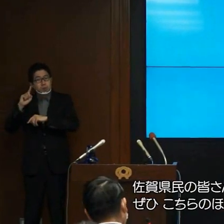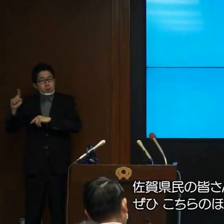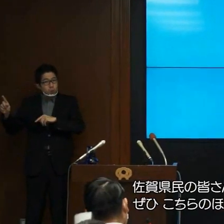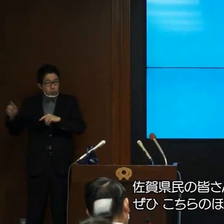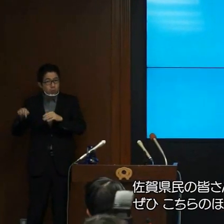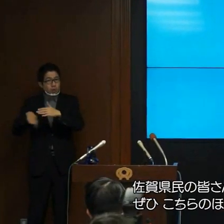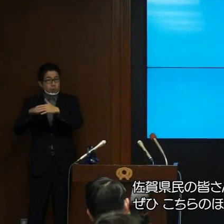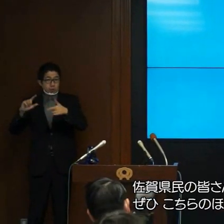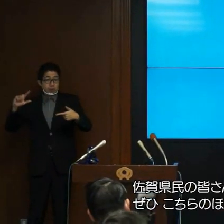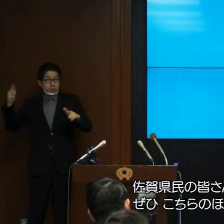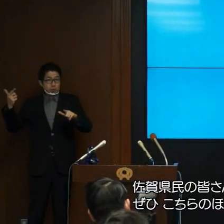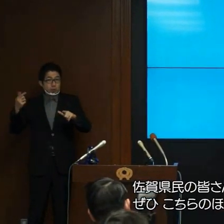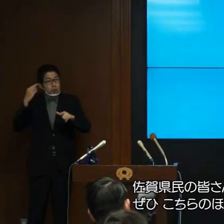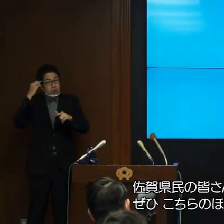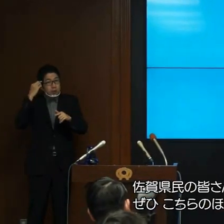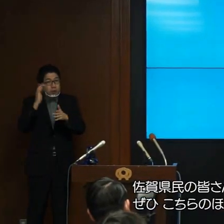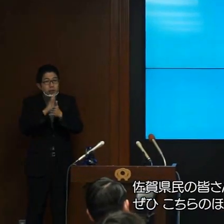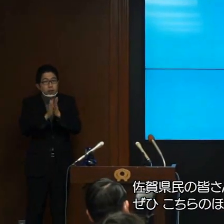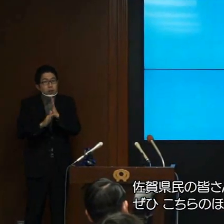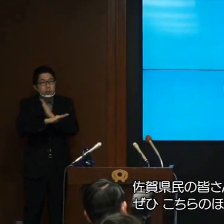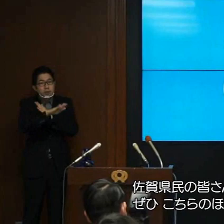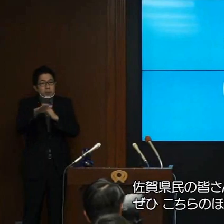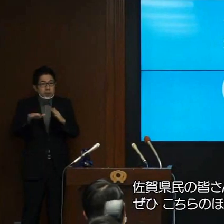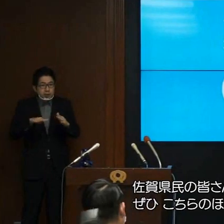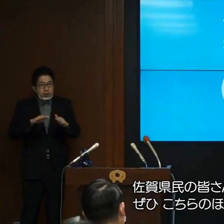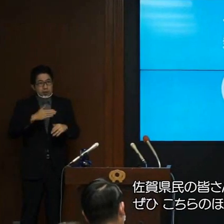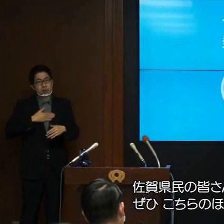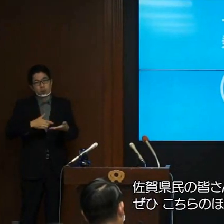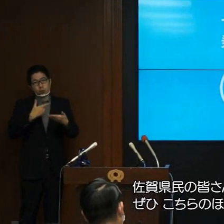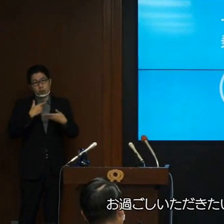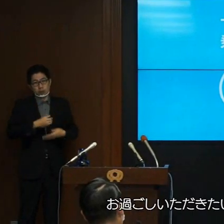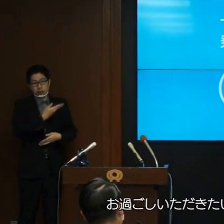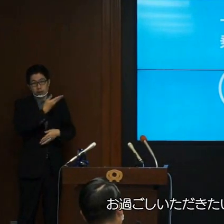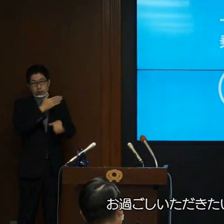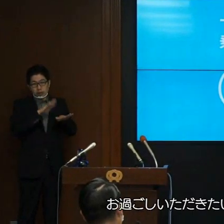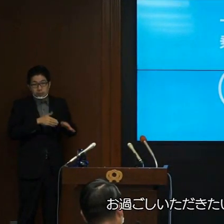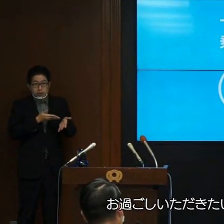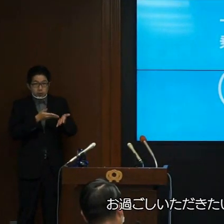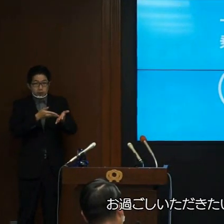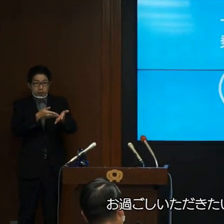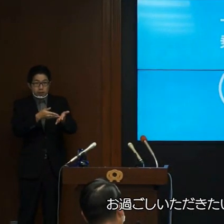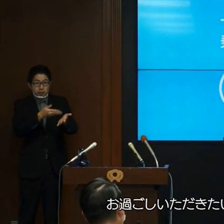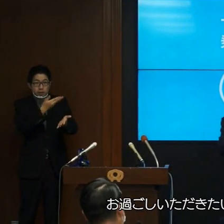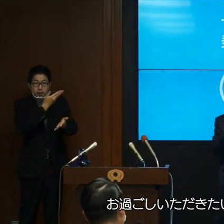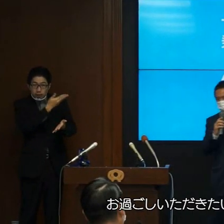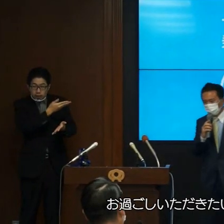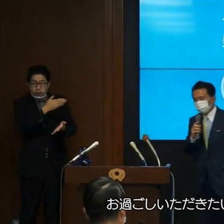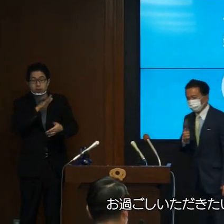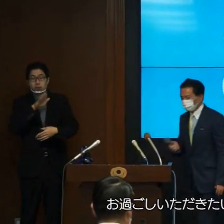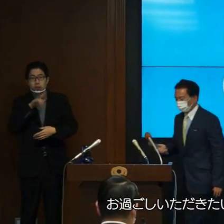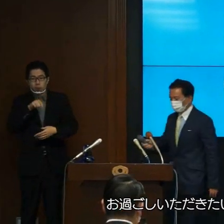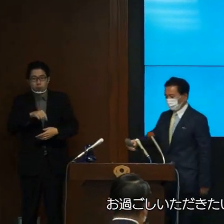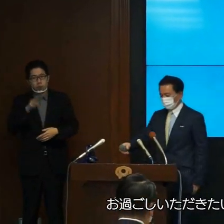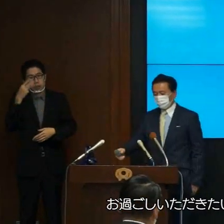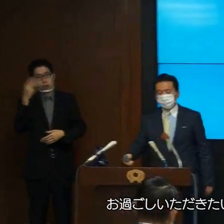の皆さん方にはぜひこちらの方を参考にして、お過ごしいただきたいと思っております。